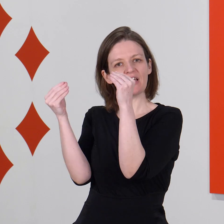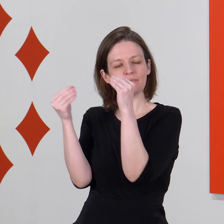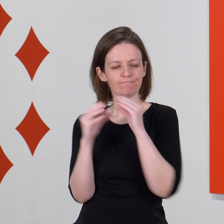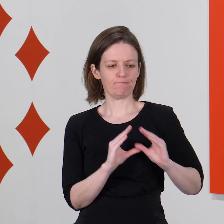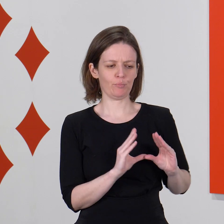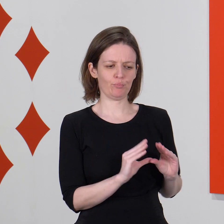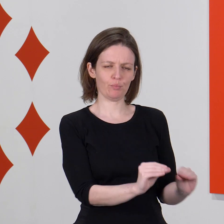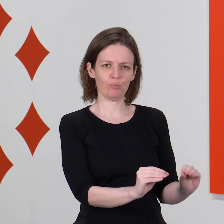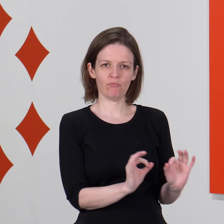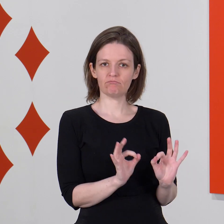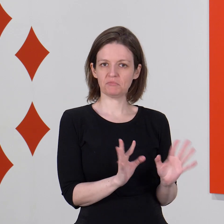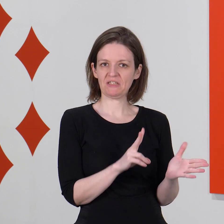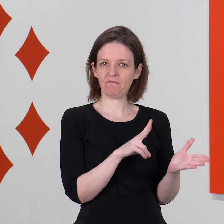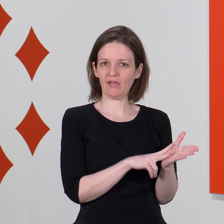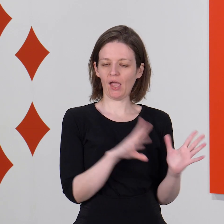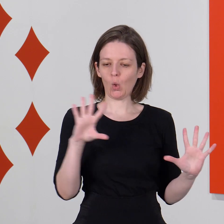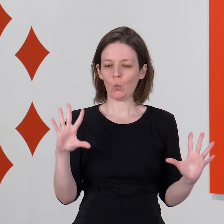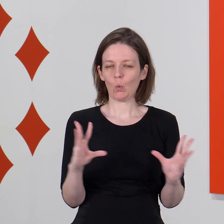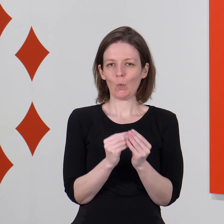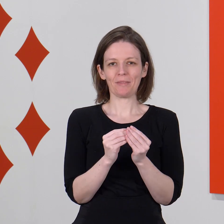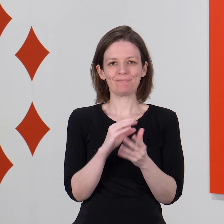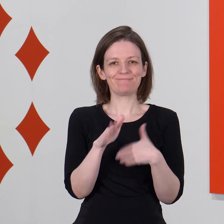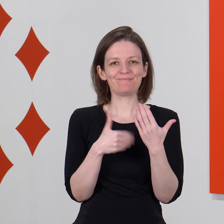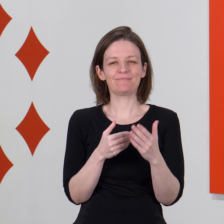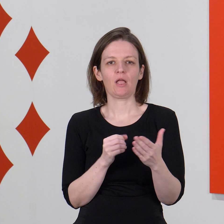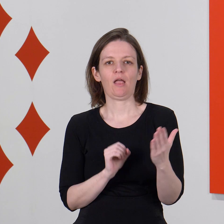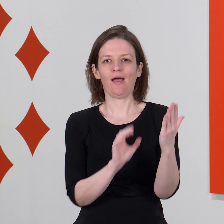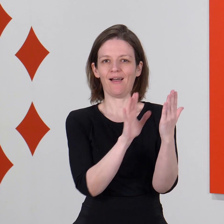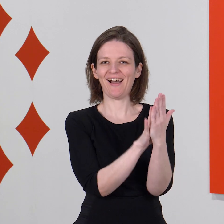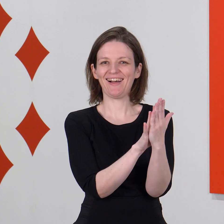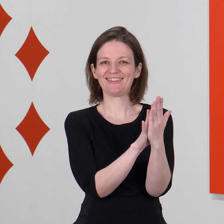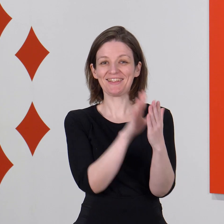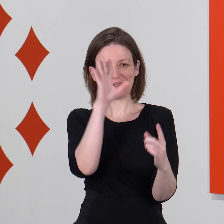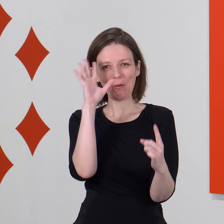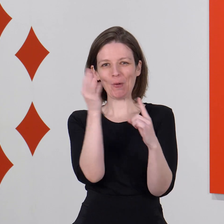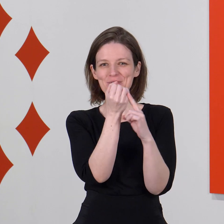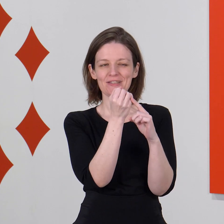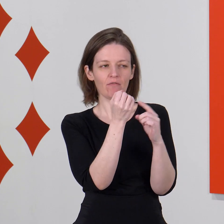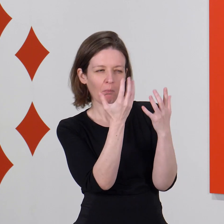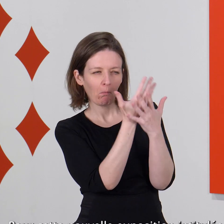L'artiste pratique un art du trompe-l'œil entre abstraction et représentation.